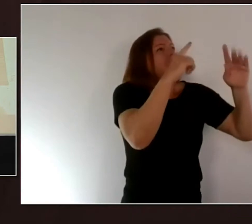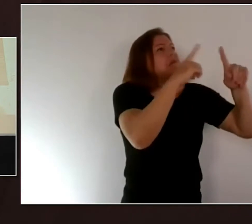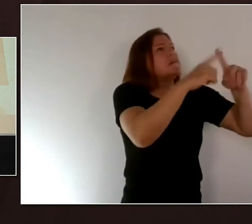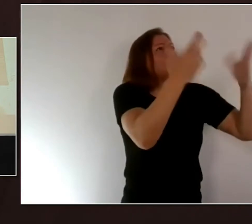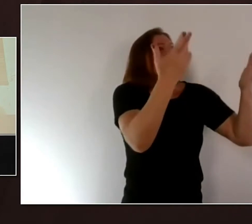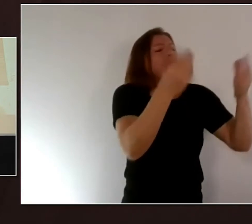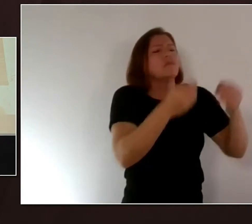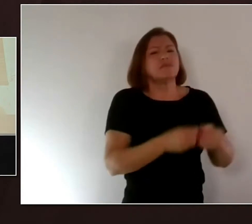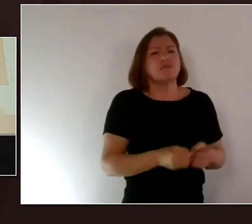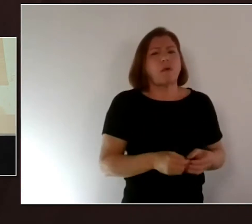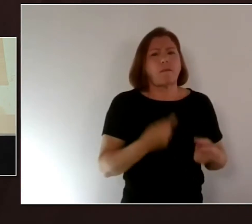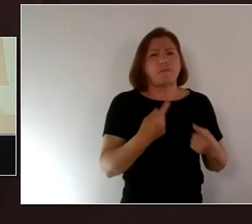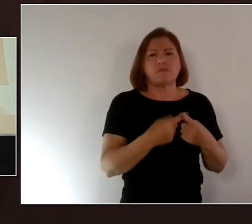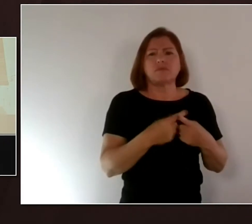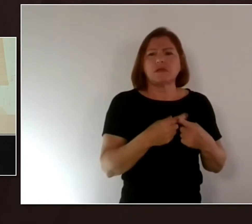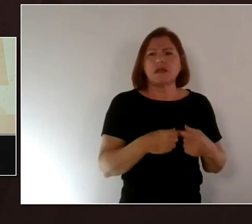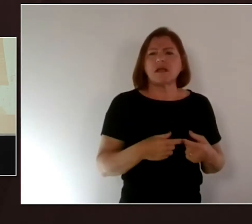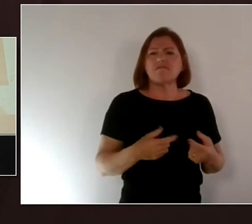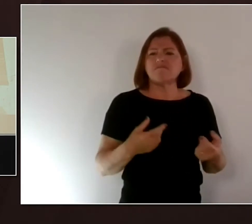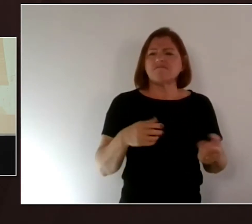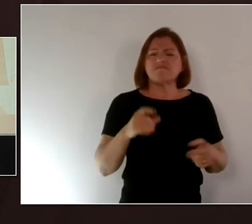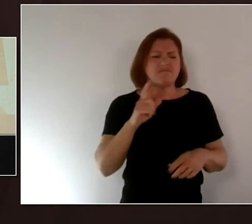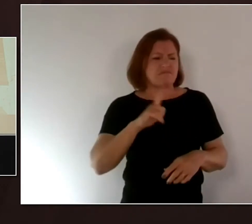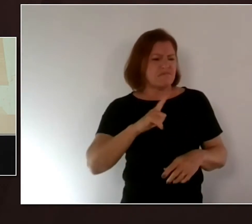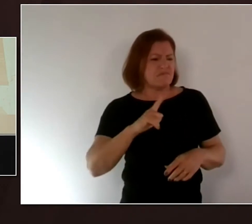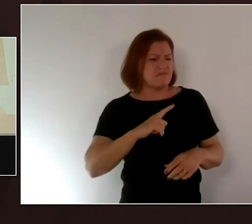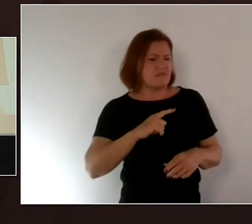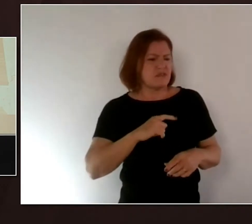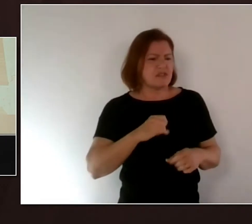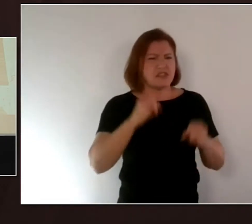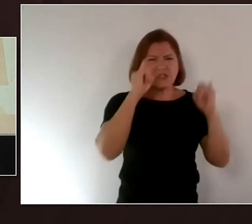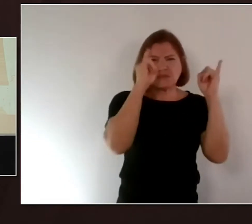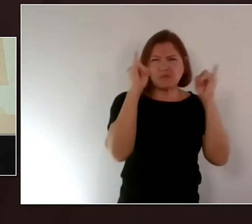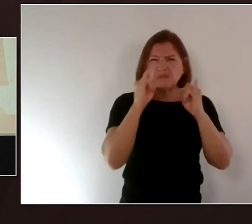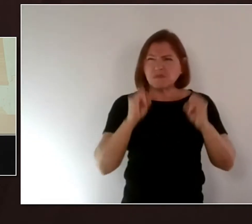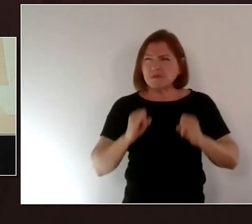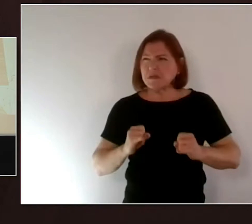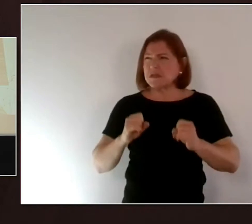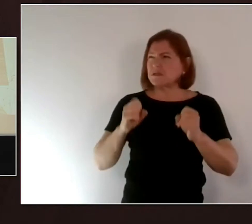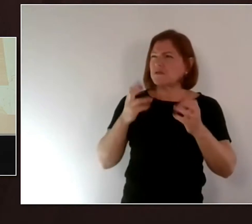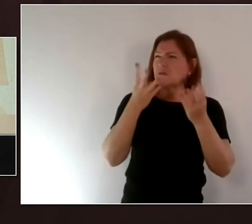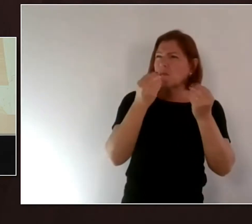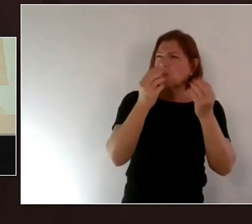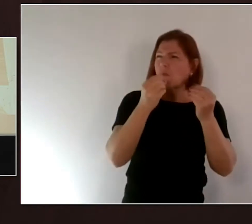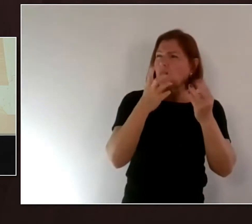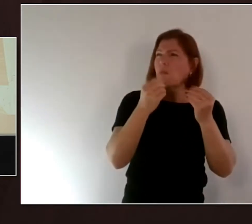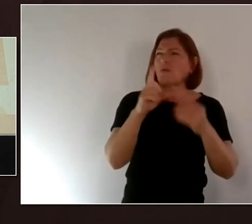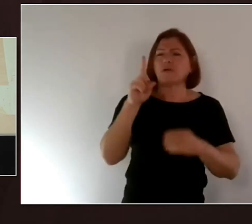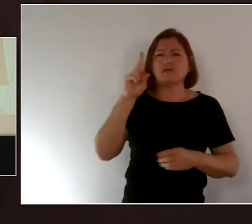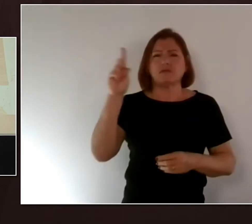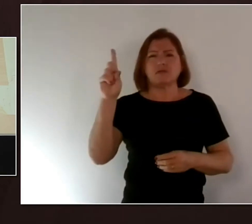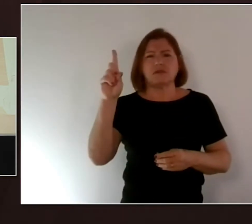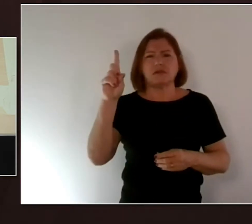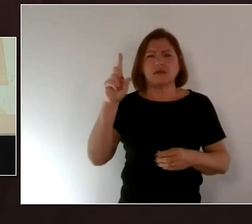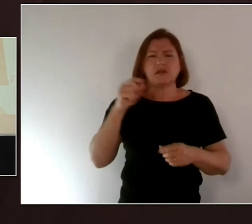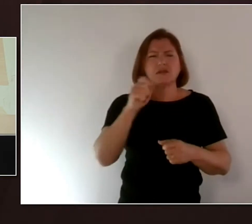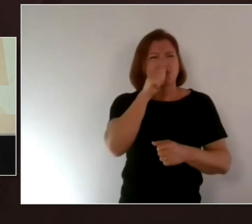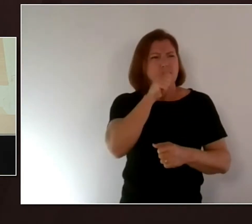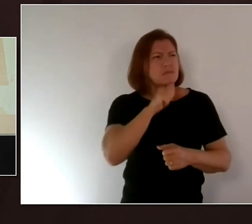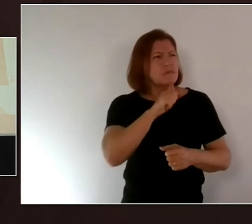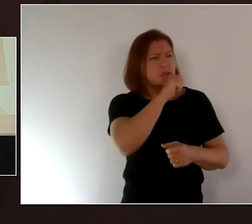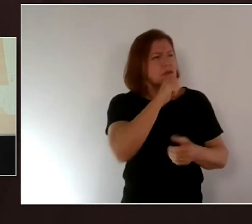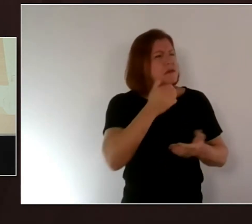que se preocupar em oferecer sacrifícios aos determinados deuses que eles precisariam de